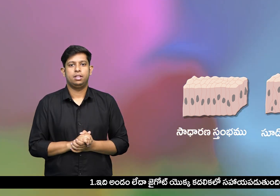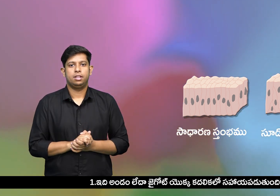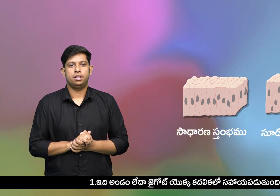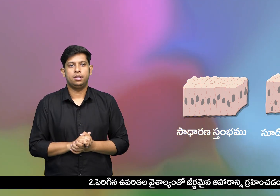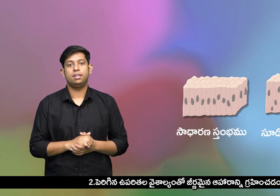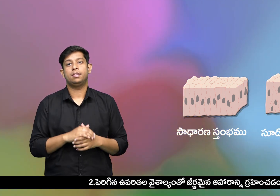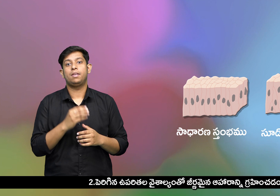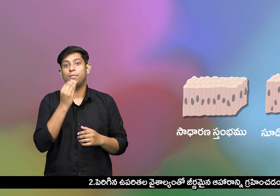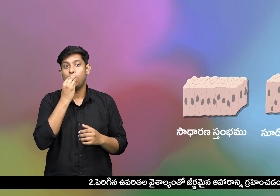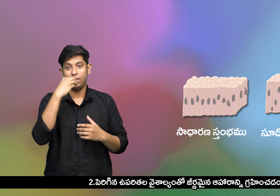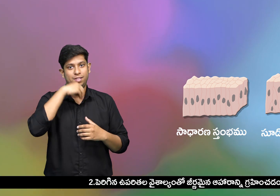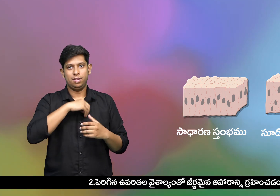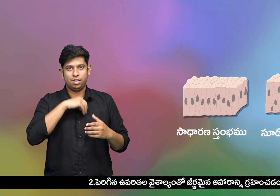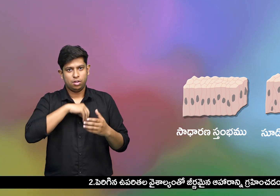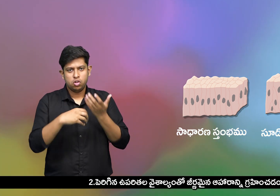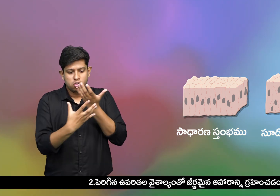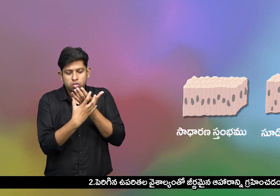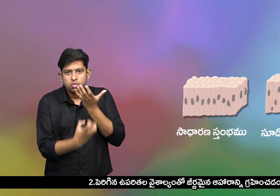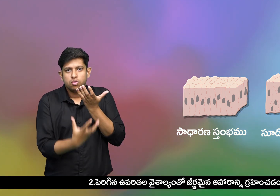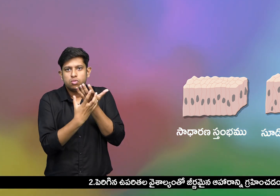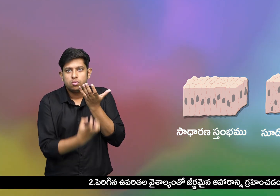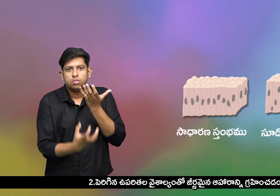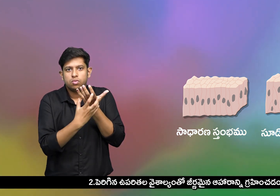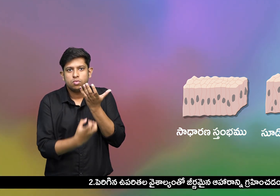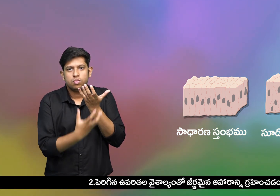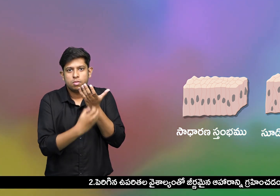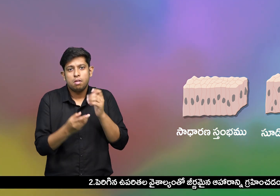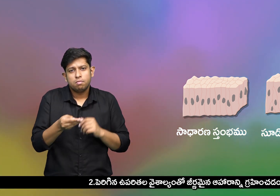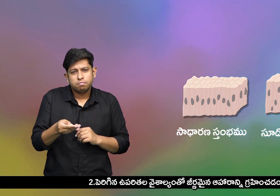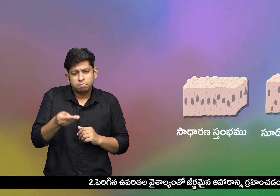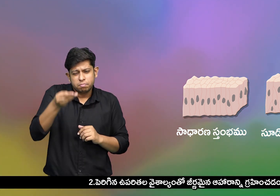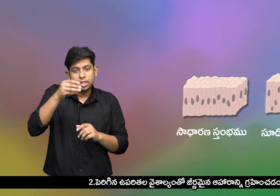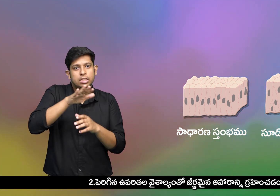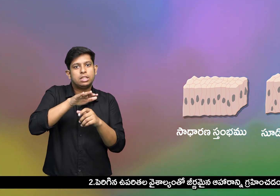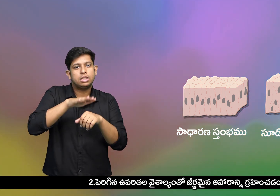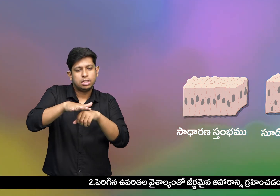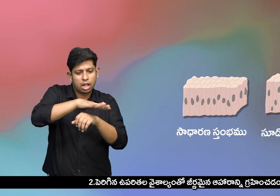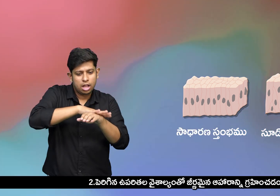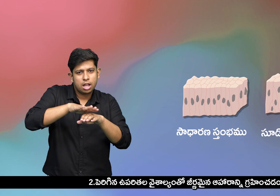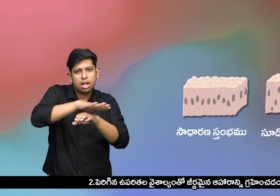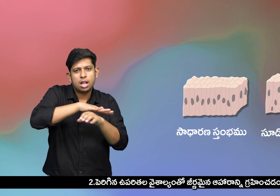2, పెరిగిన ఉపరితల వైశాల్యంతో జీర్ణమైన ఆహారాన్ని గ్రహించడం.